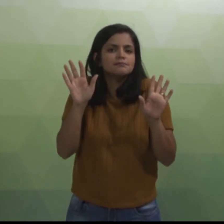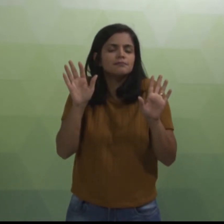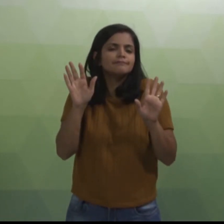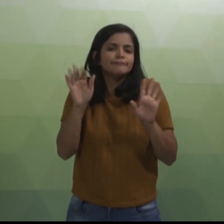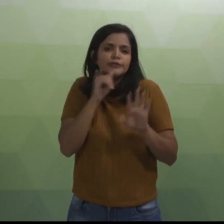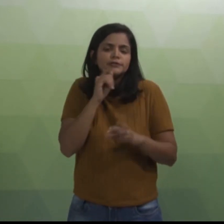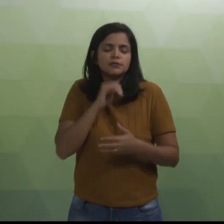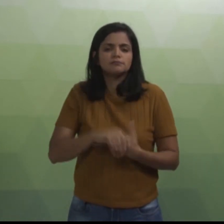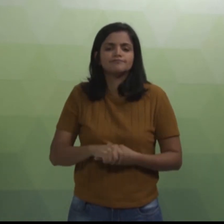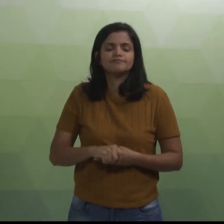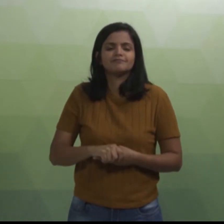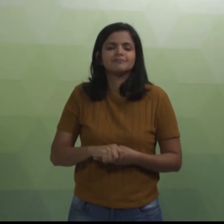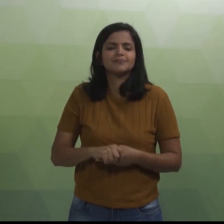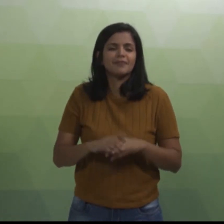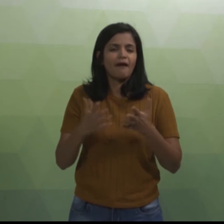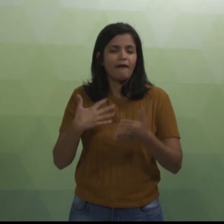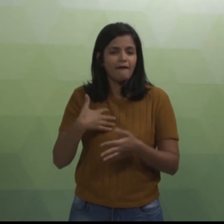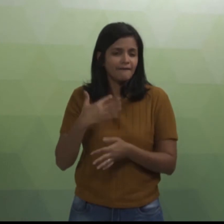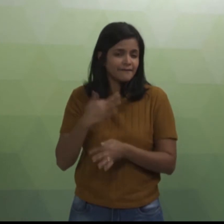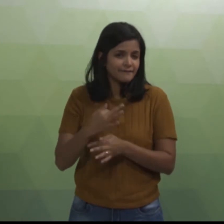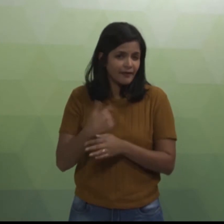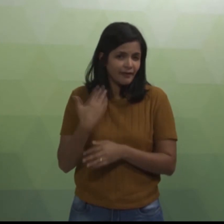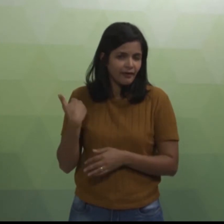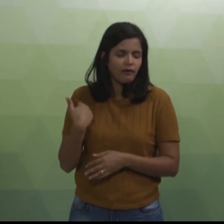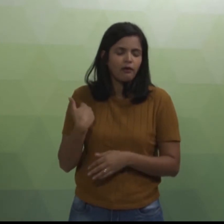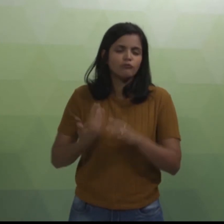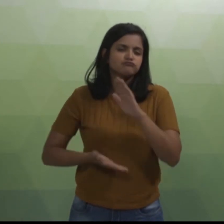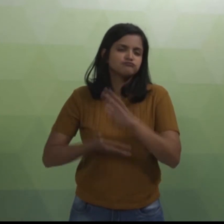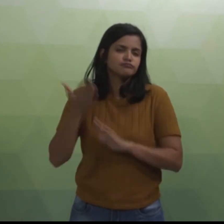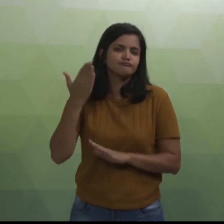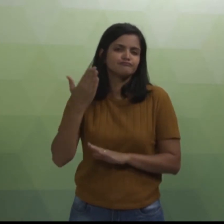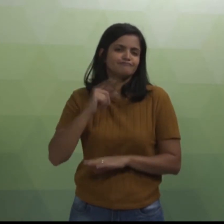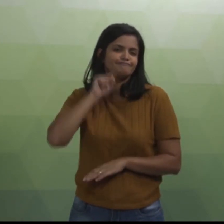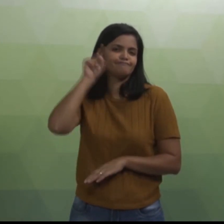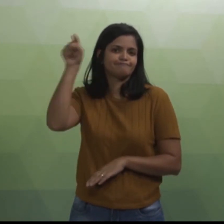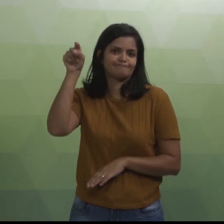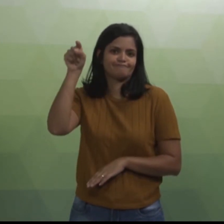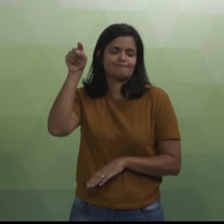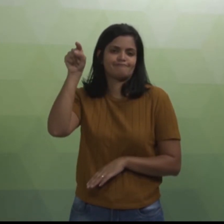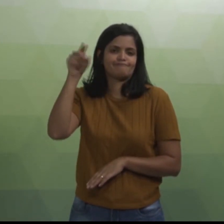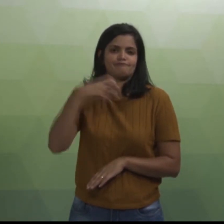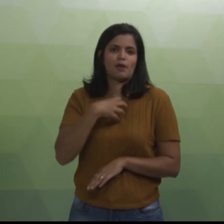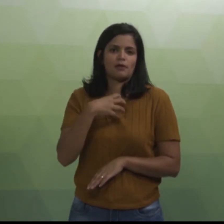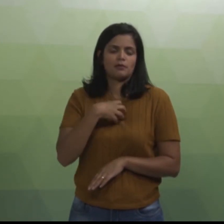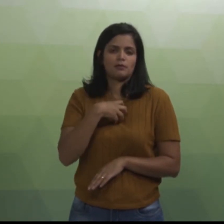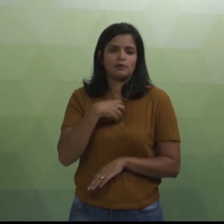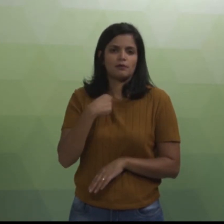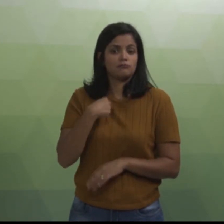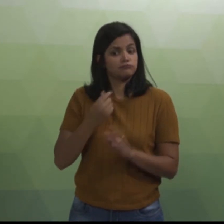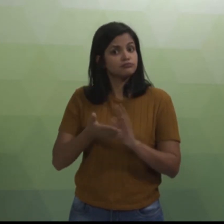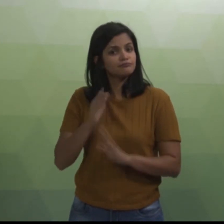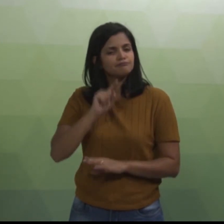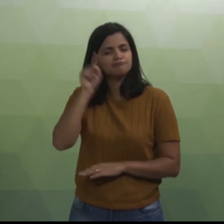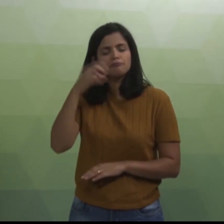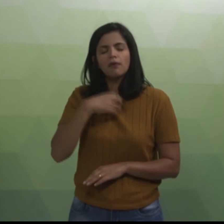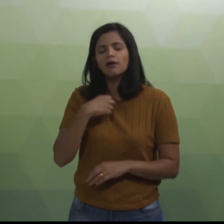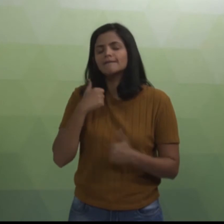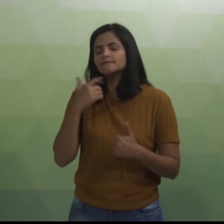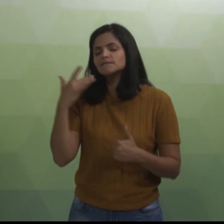aqui à minha frente. Por exemplo, o mapa do Brasil ou do mundo. Por exemplo, eu faria assim. Viajei à